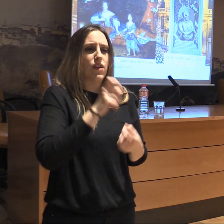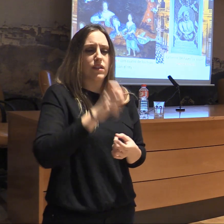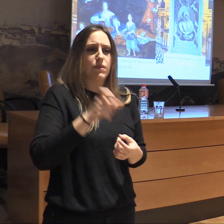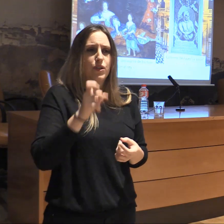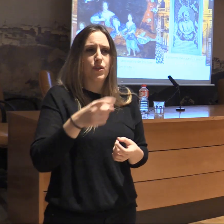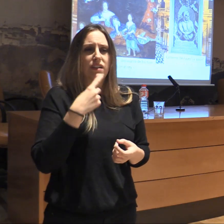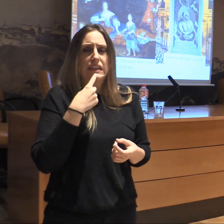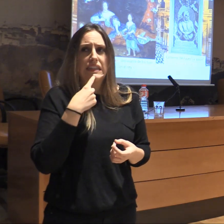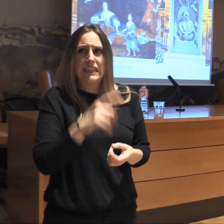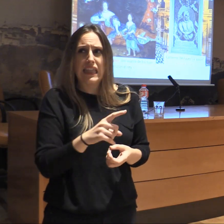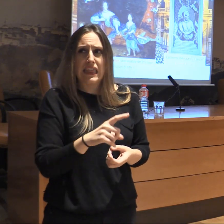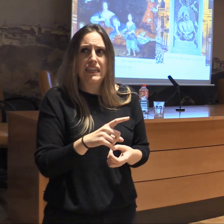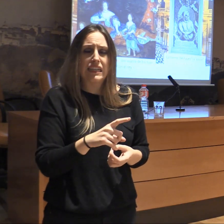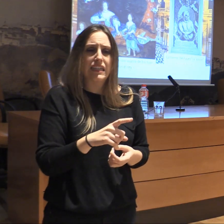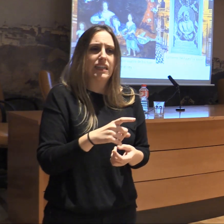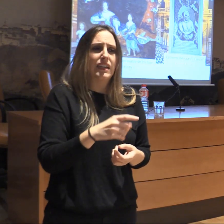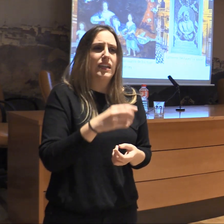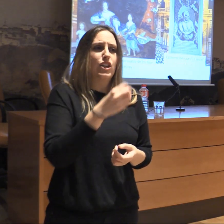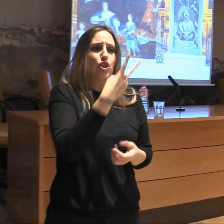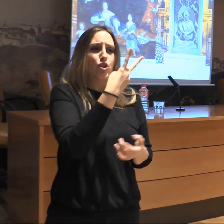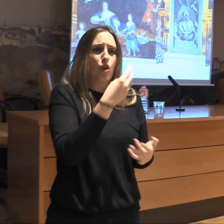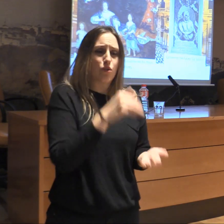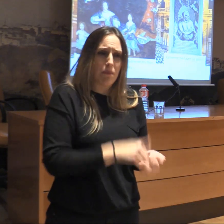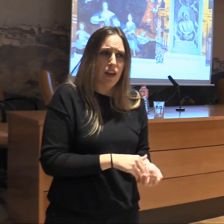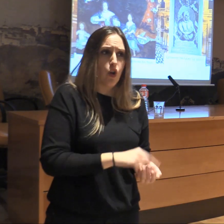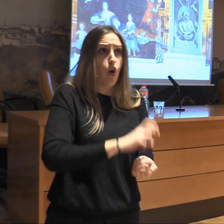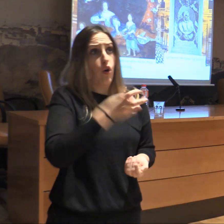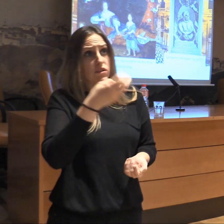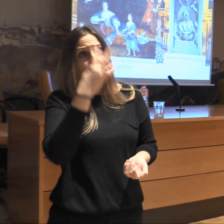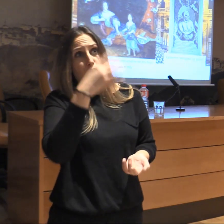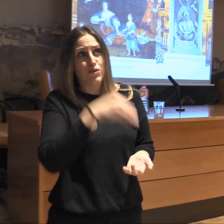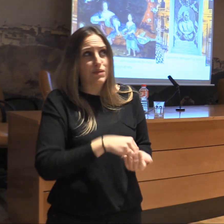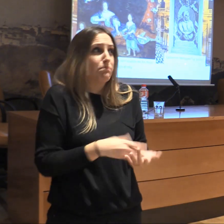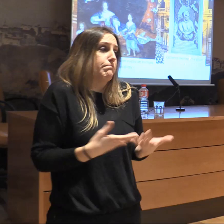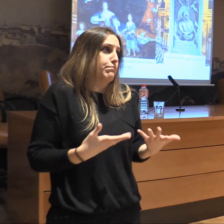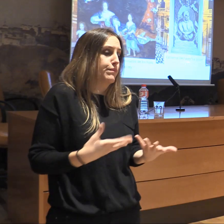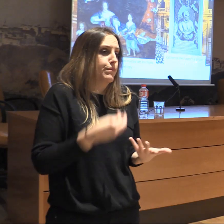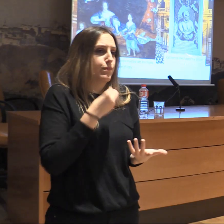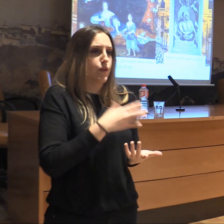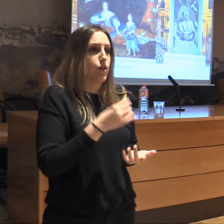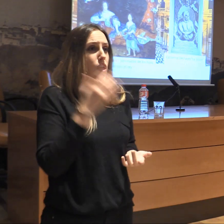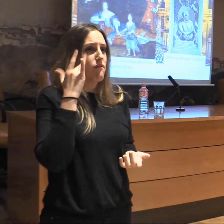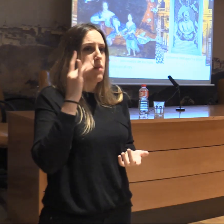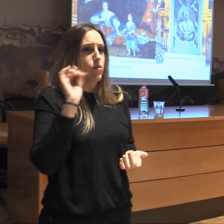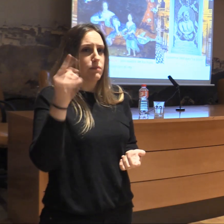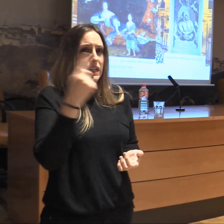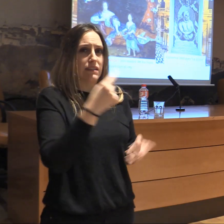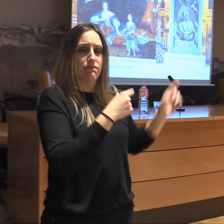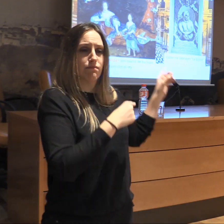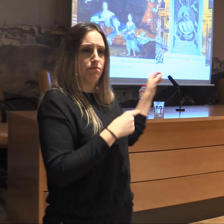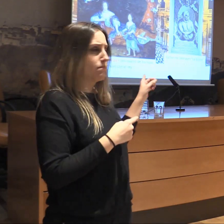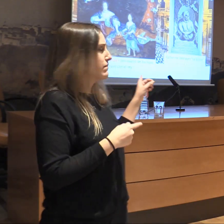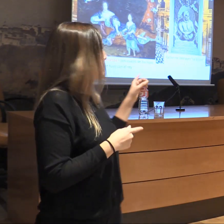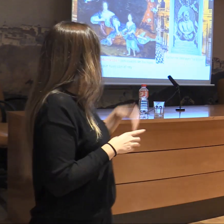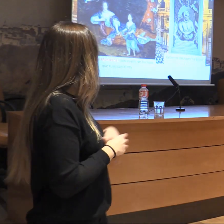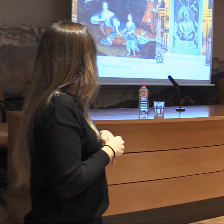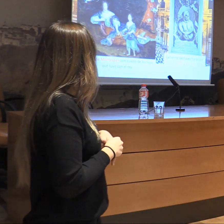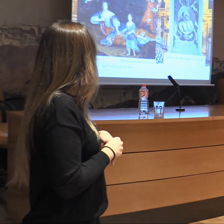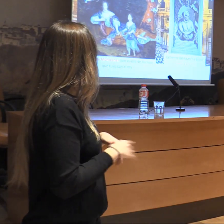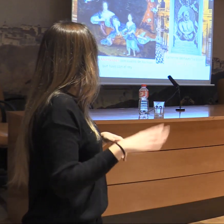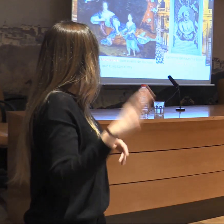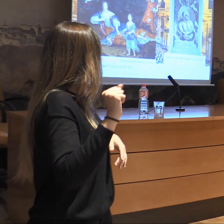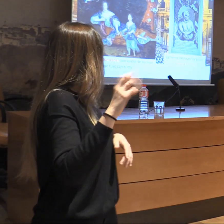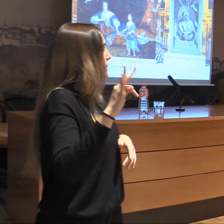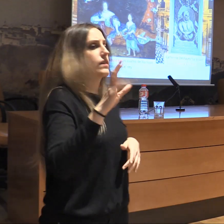y otros que hablan de 4.000. Una de las más famosas es Catherine de Sage, más conocida era Montboisin,